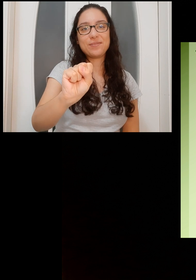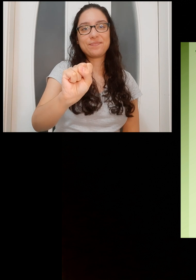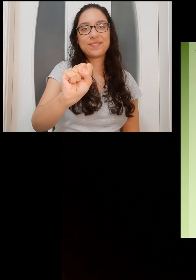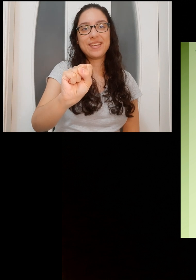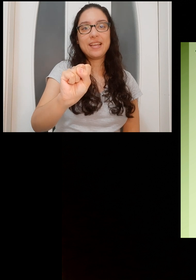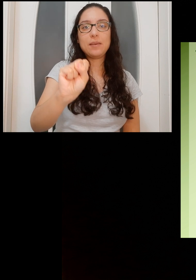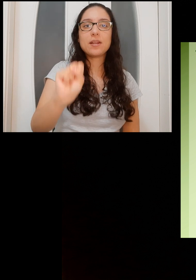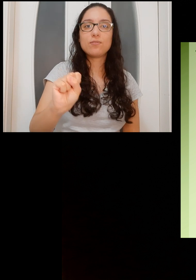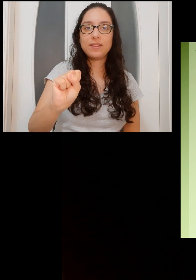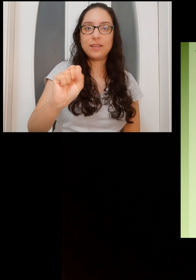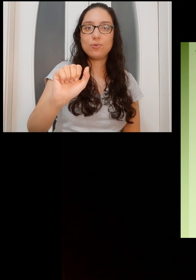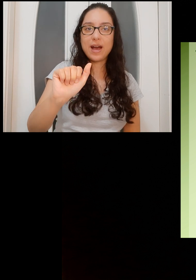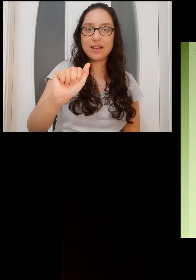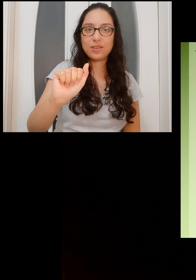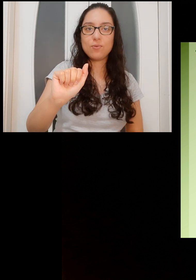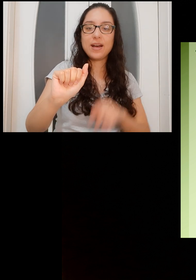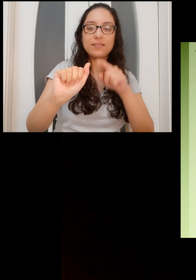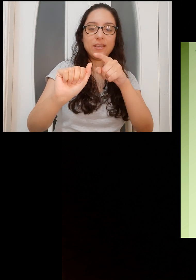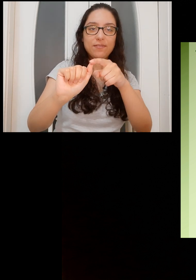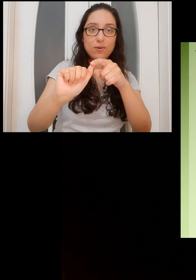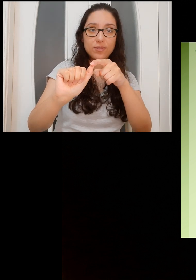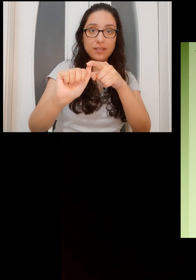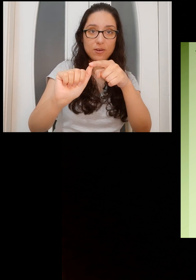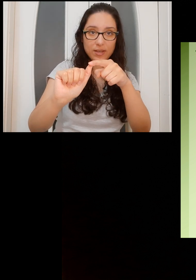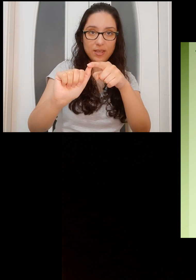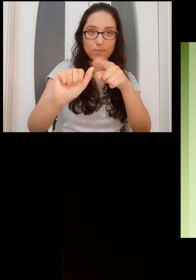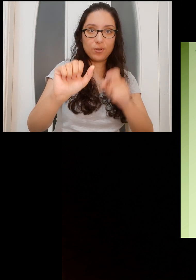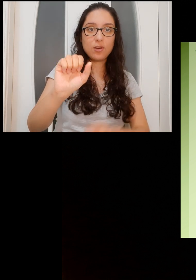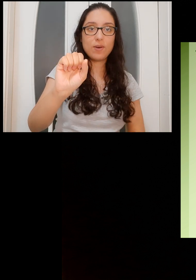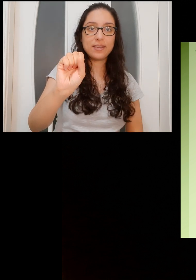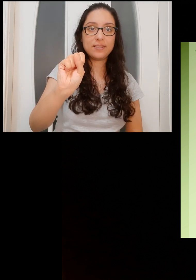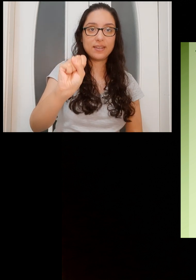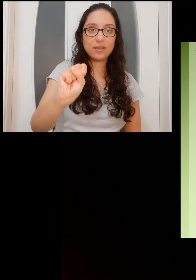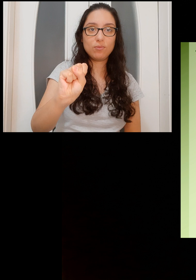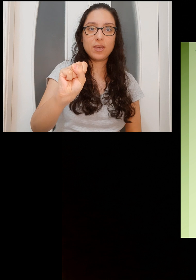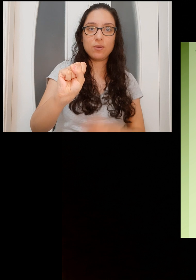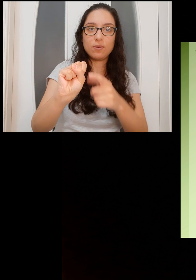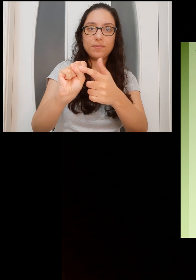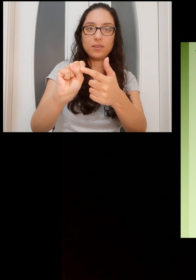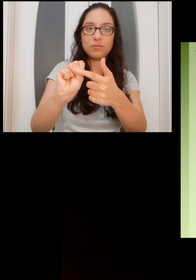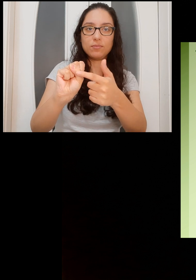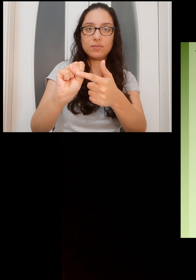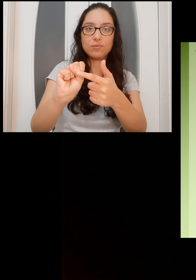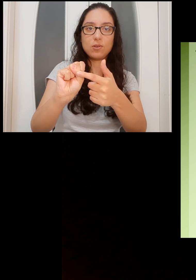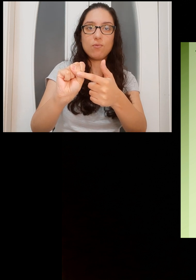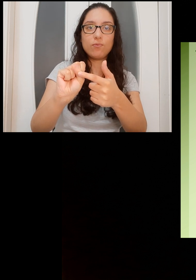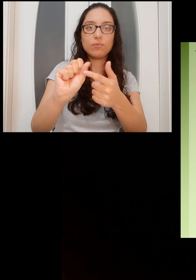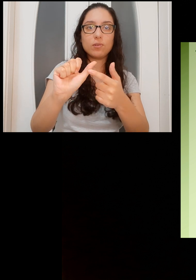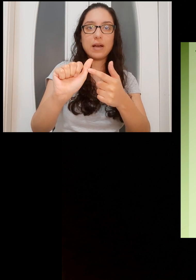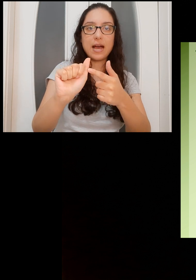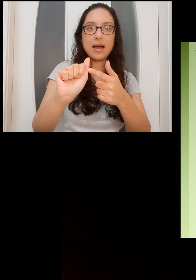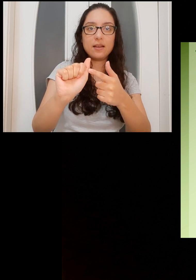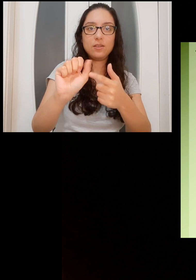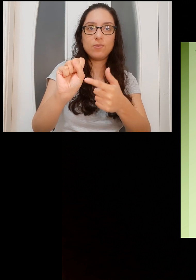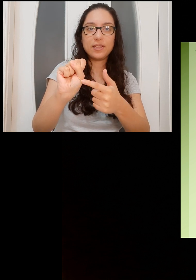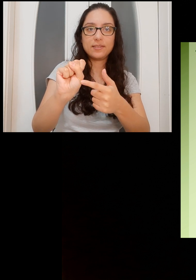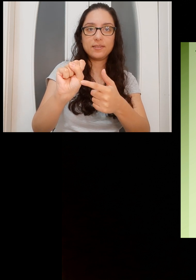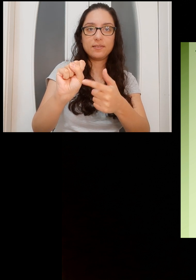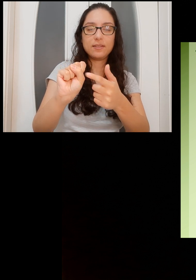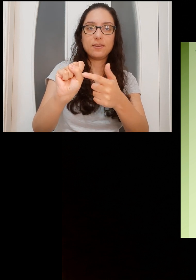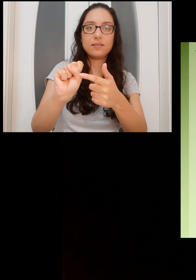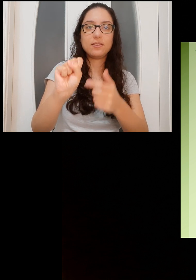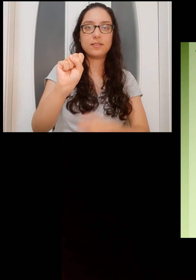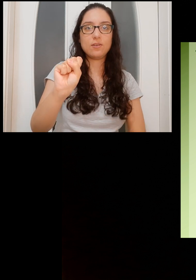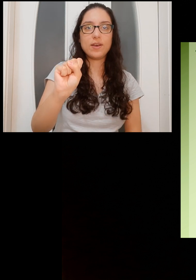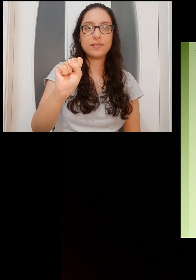olha só. Lembra que eu falei do A, que o A tem que ficar com o dedão aqui? Porque o S é aqui no meio, ó. Então, não se confundam. A e o